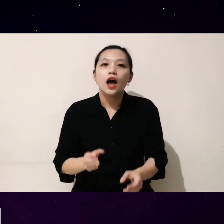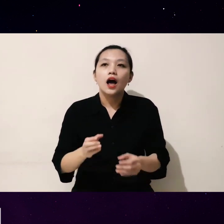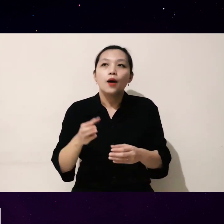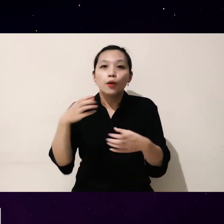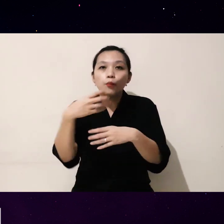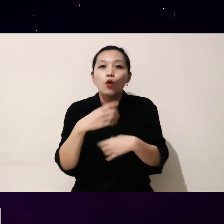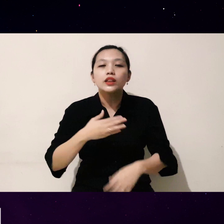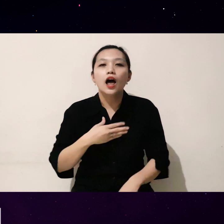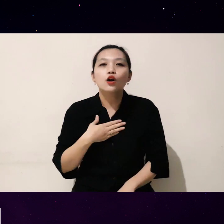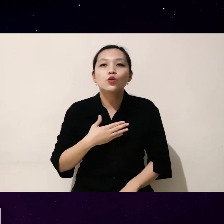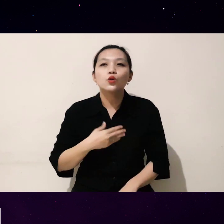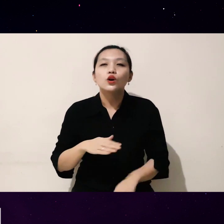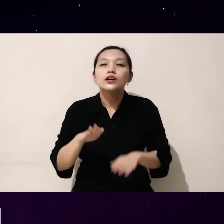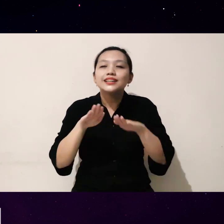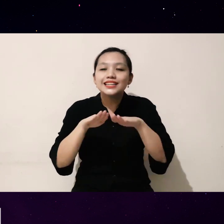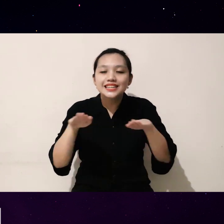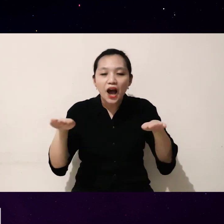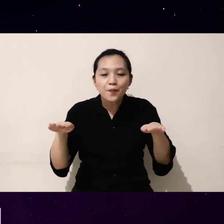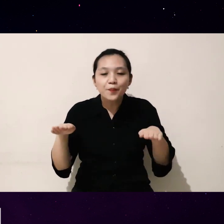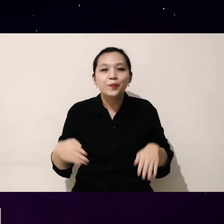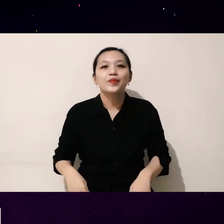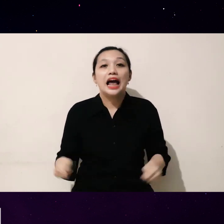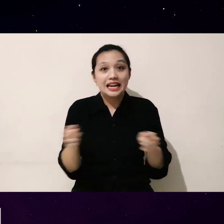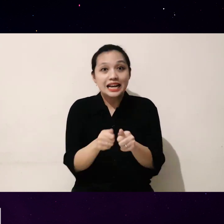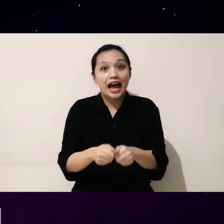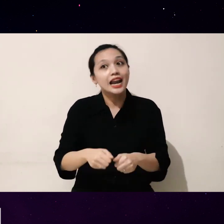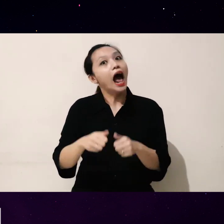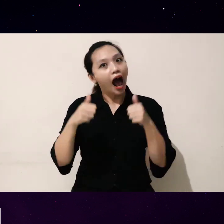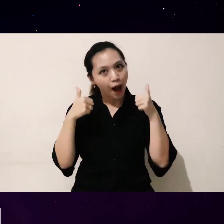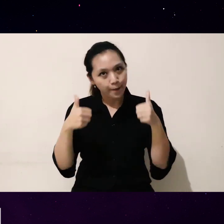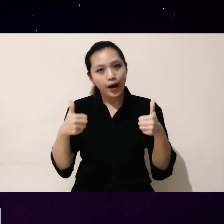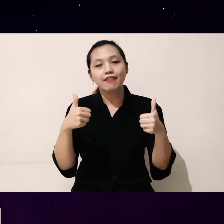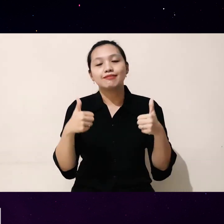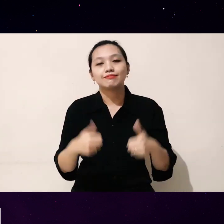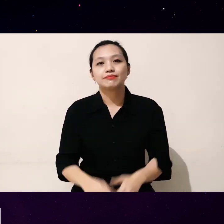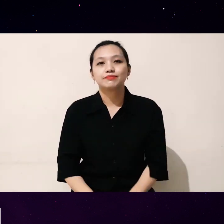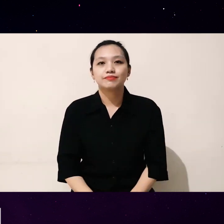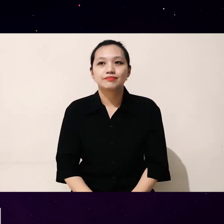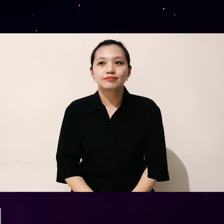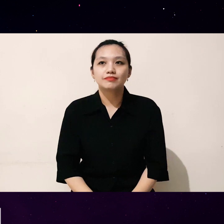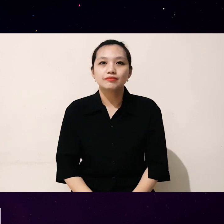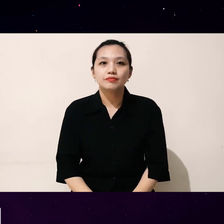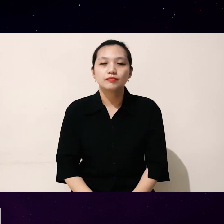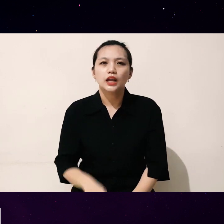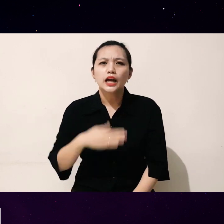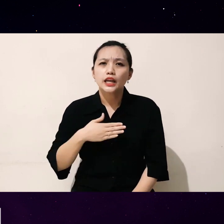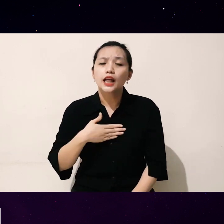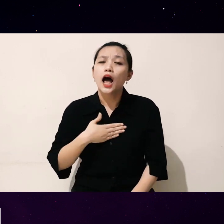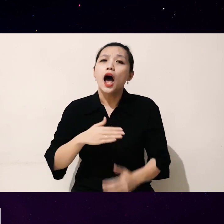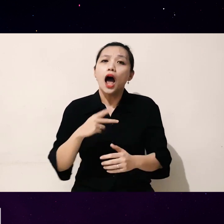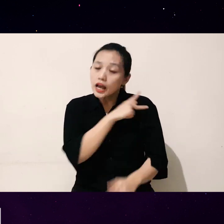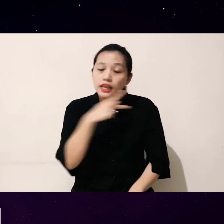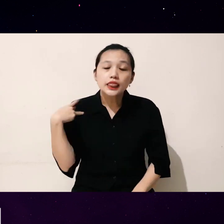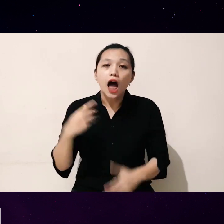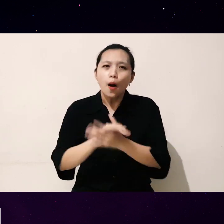aku diam dengan aman. Tertidur adalah satu postur di mana diri kita menjadi tenang. Diri kita